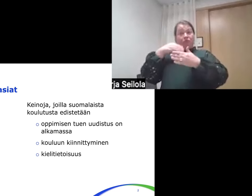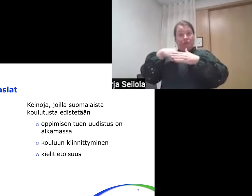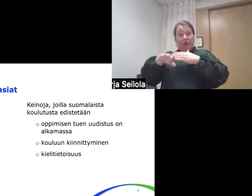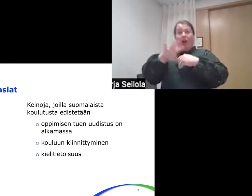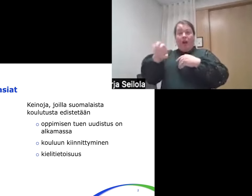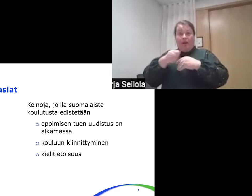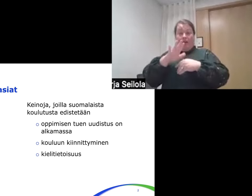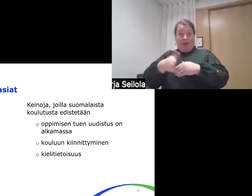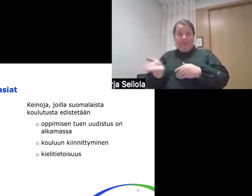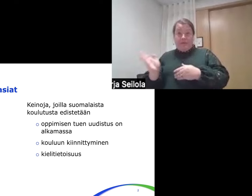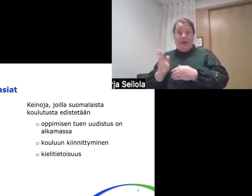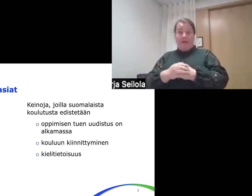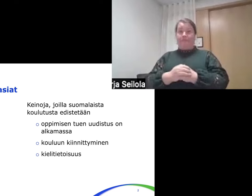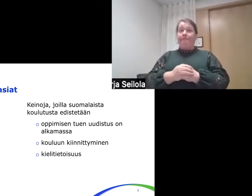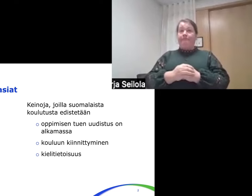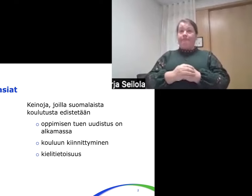Keinojahan on tietysti monenlaisia,